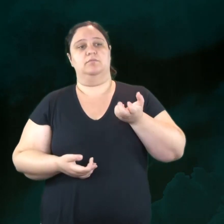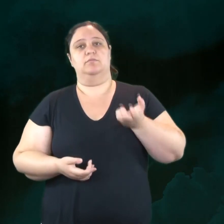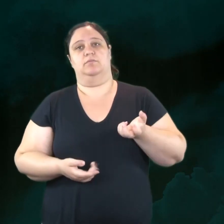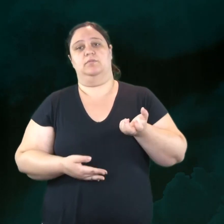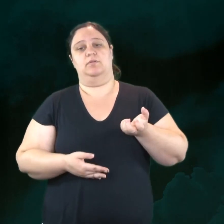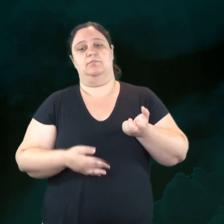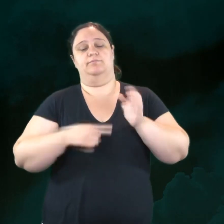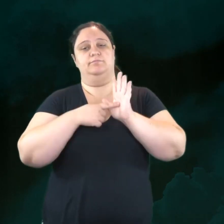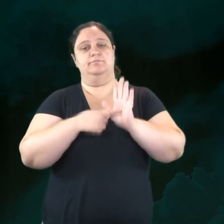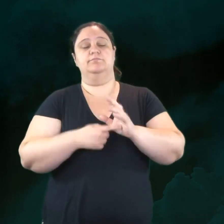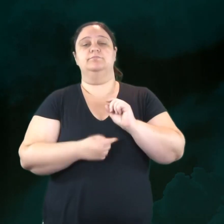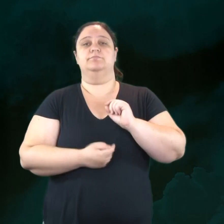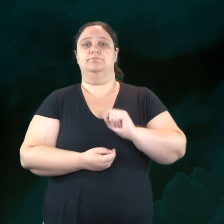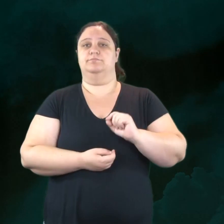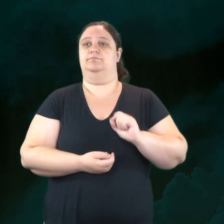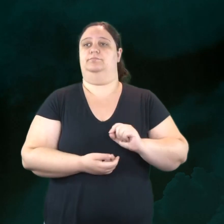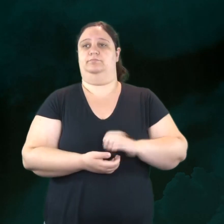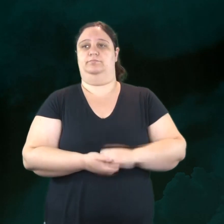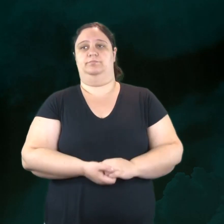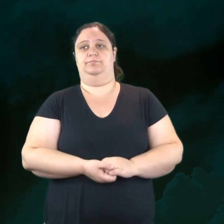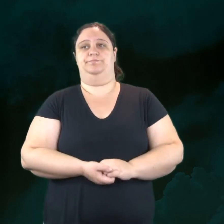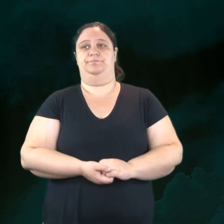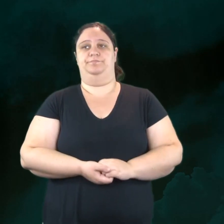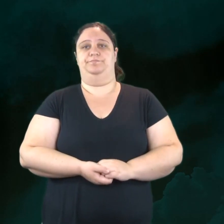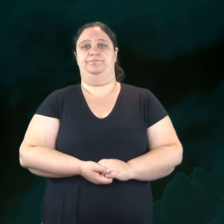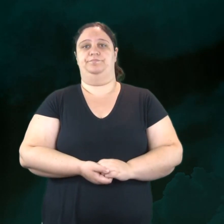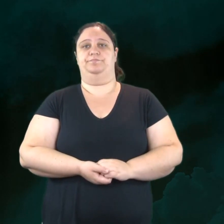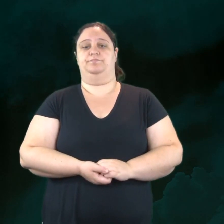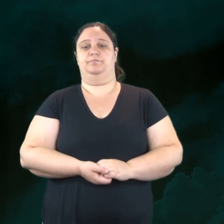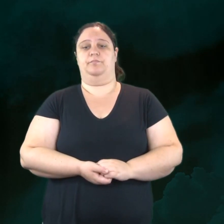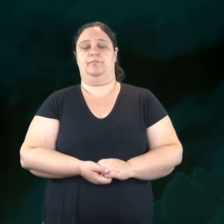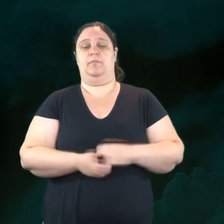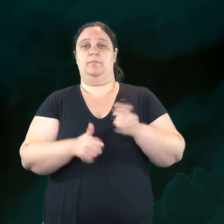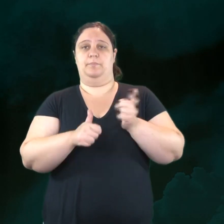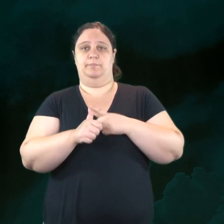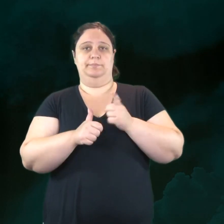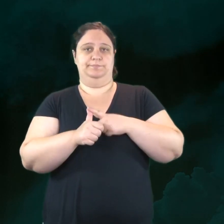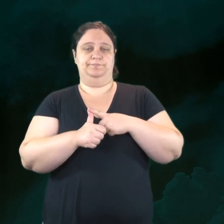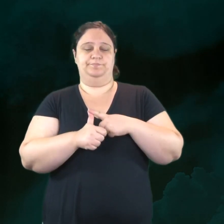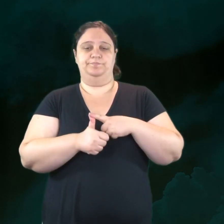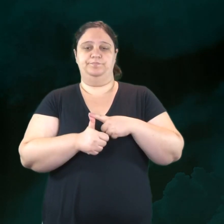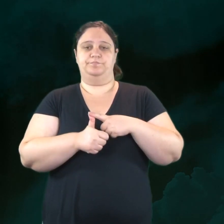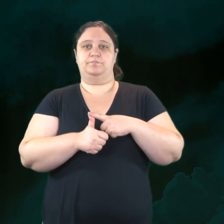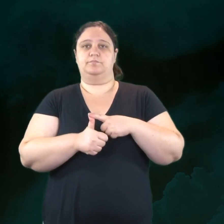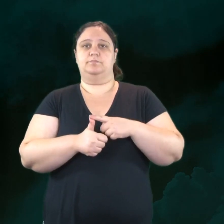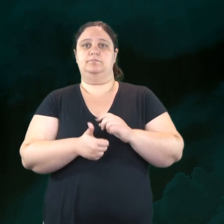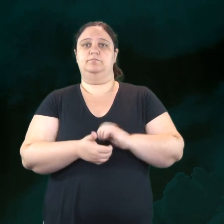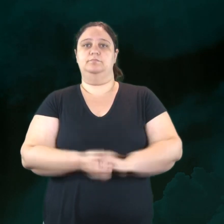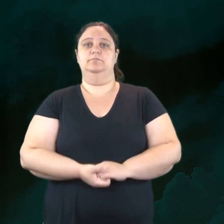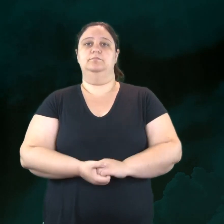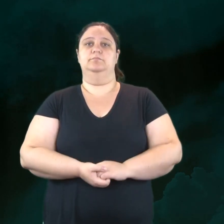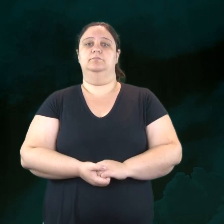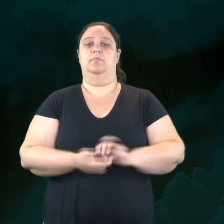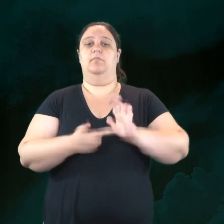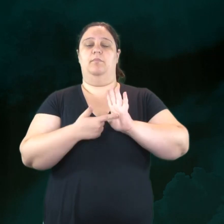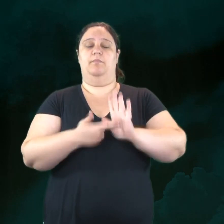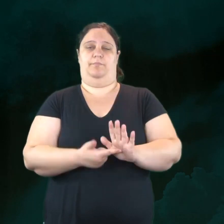coisas, para fazer a contextualização. Em primeiro lugar, aqui fala